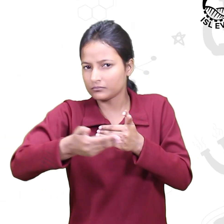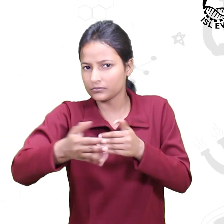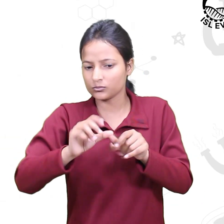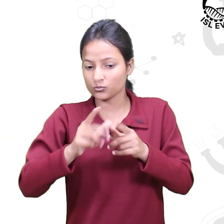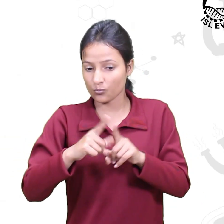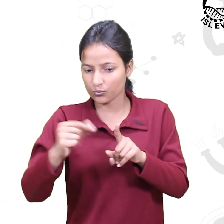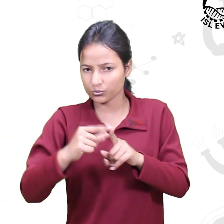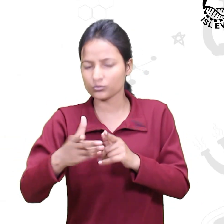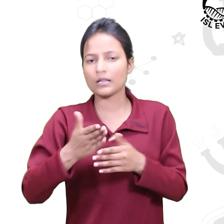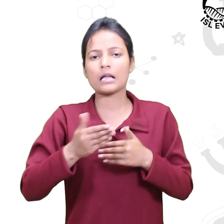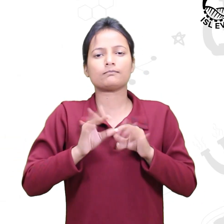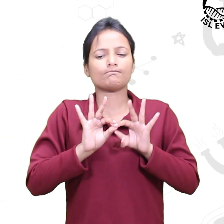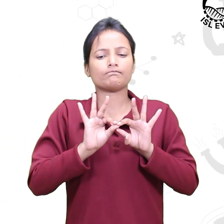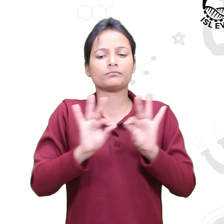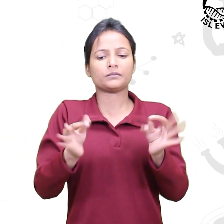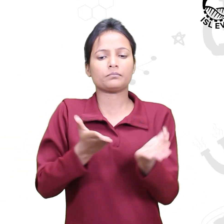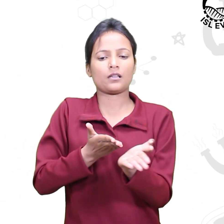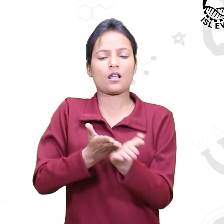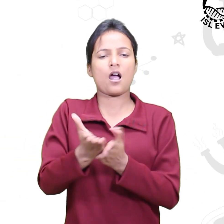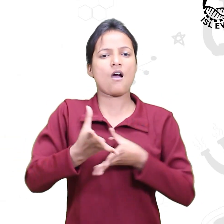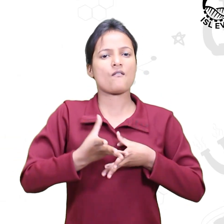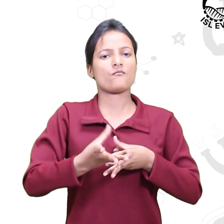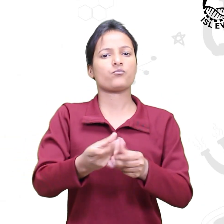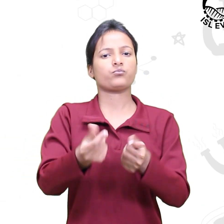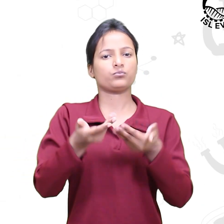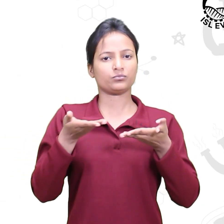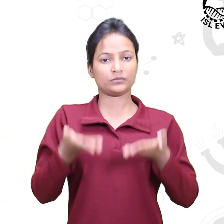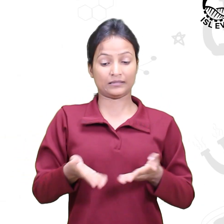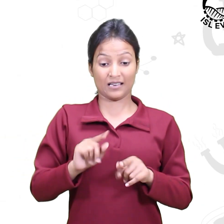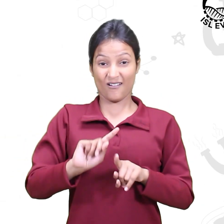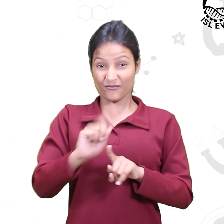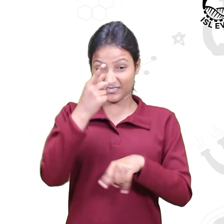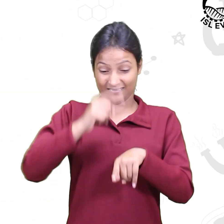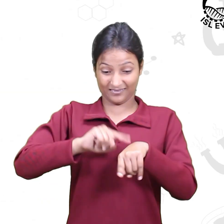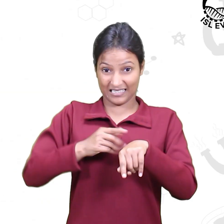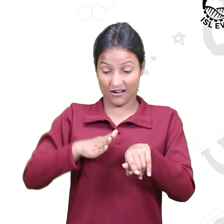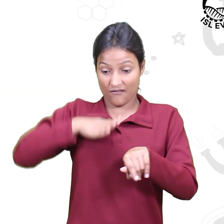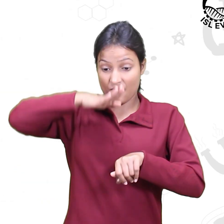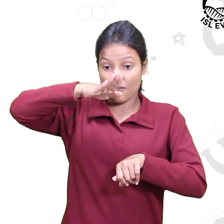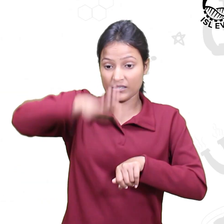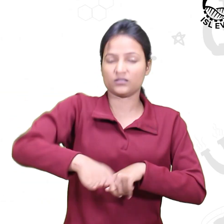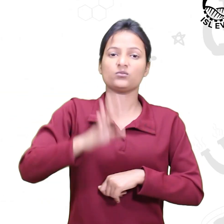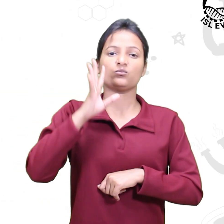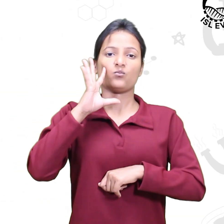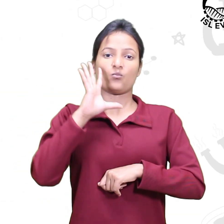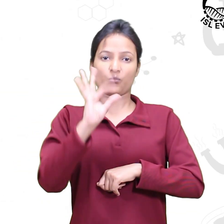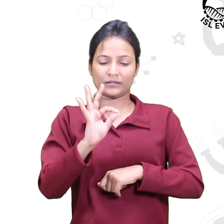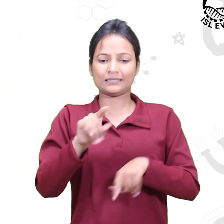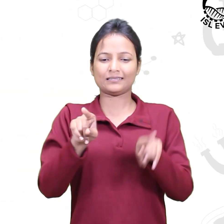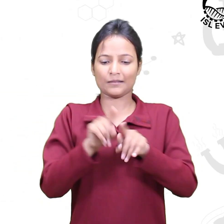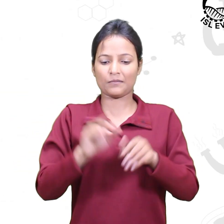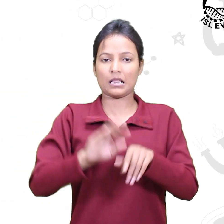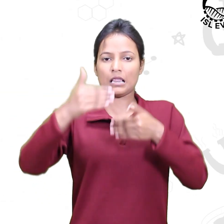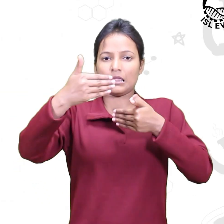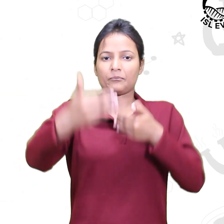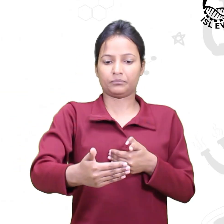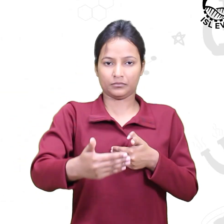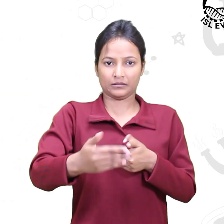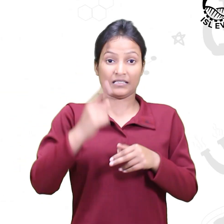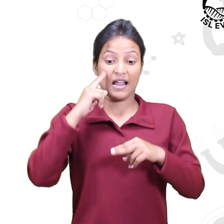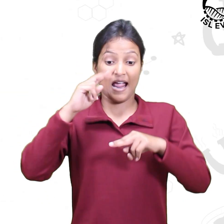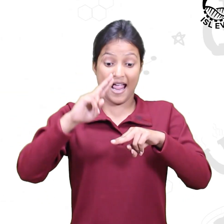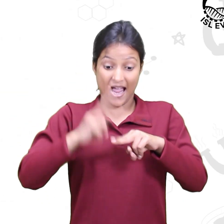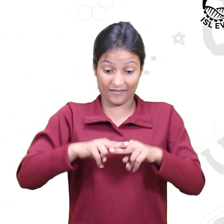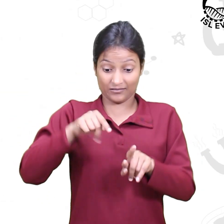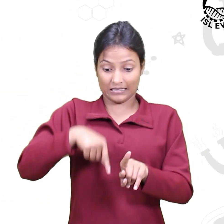पर कम से कम सैंपल कलेक्शन तो ईजी हो गया, क्योंकि सैंपल कलेक्शन एक बॉटलनेक होता है। बॉटलनेक का मतलब क्या होता है? एक लिमिटेशन है कि वहाँ से ही